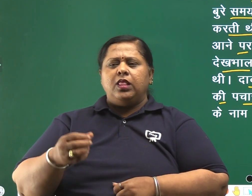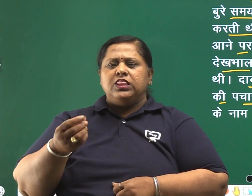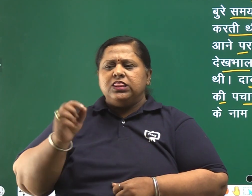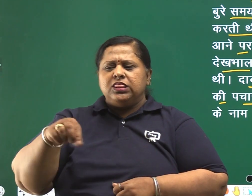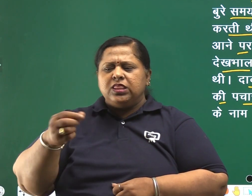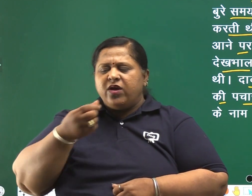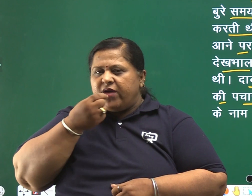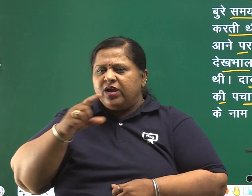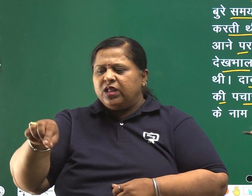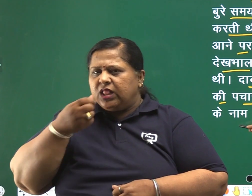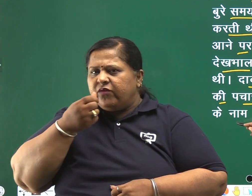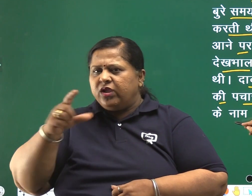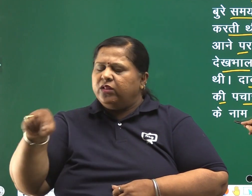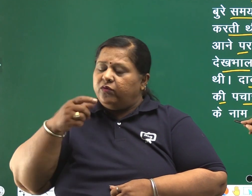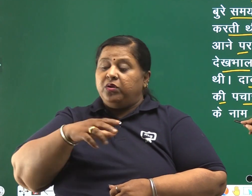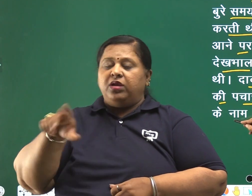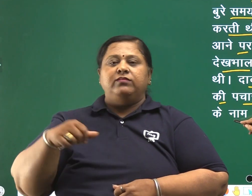दवाओं के